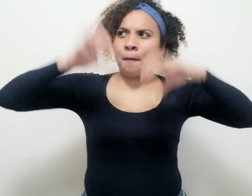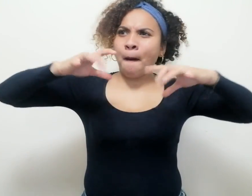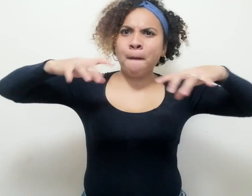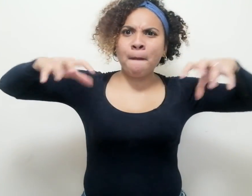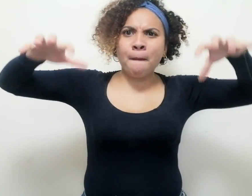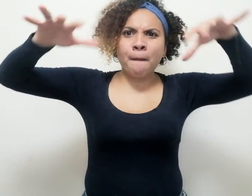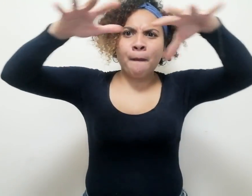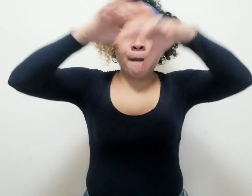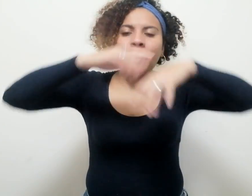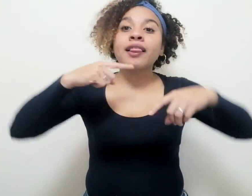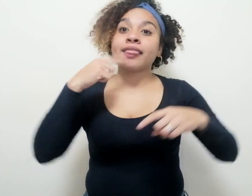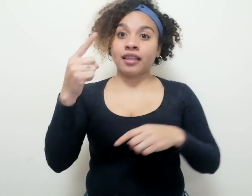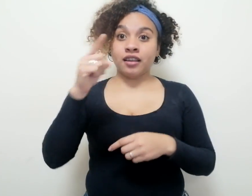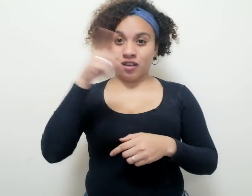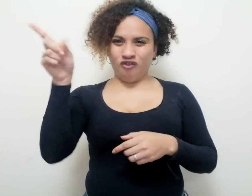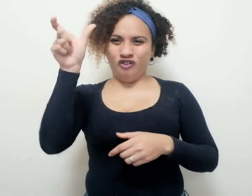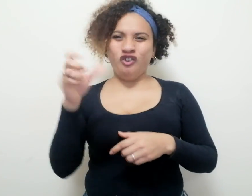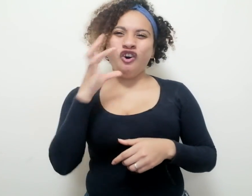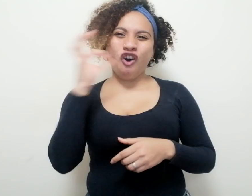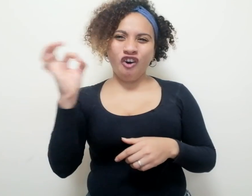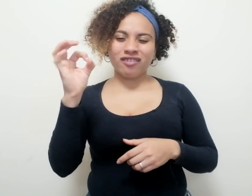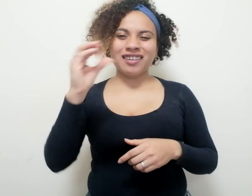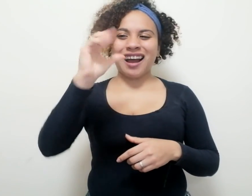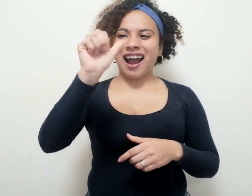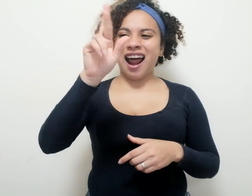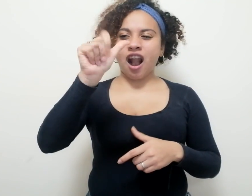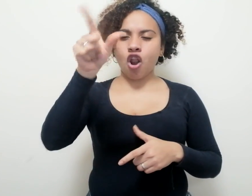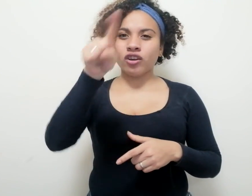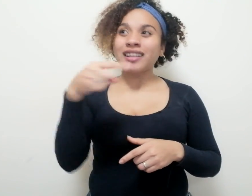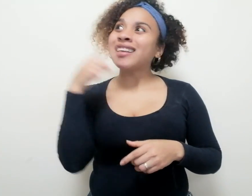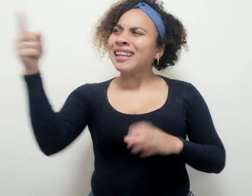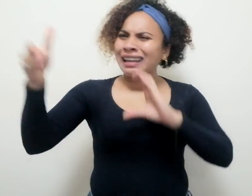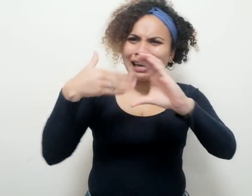Yuchimito menciona: el clima inestable de aquí.